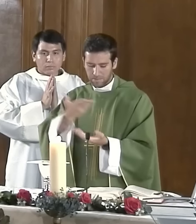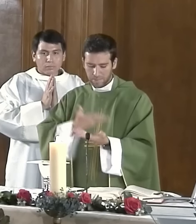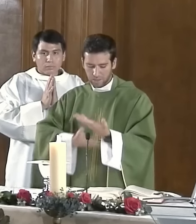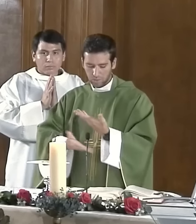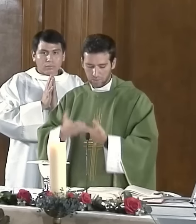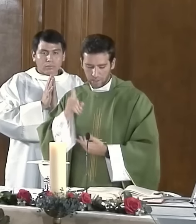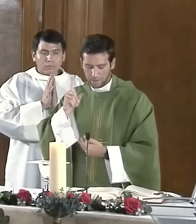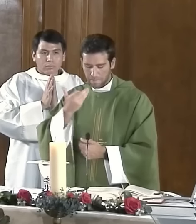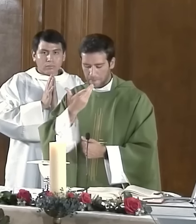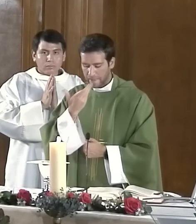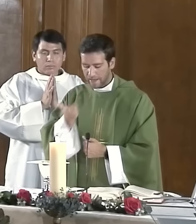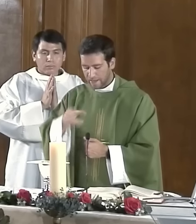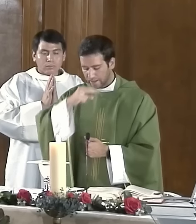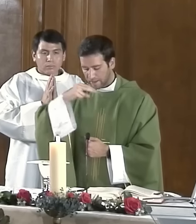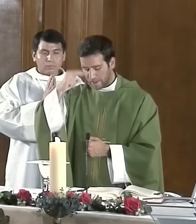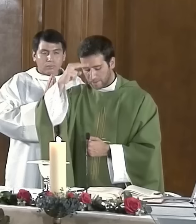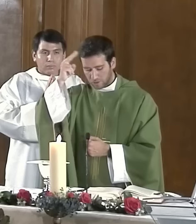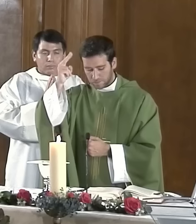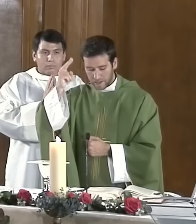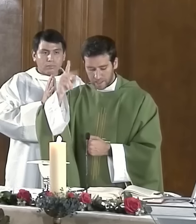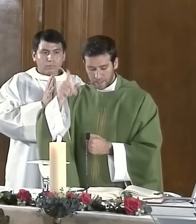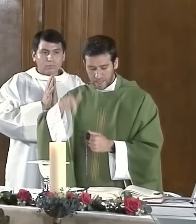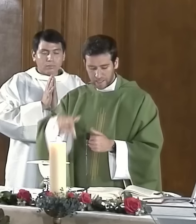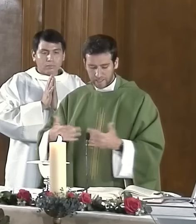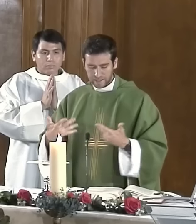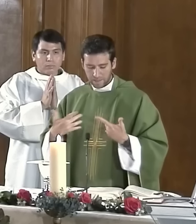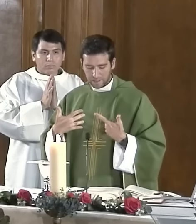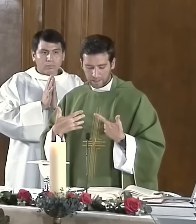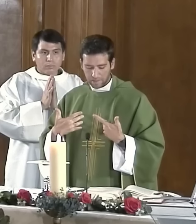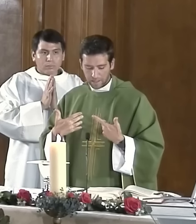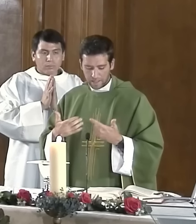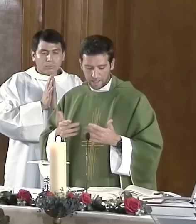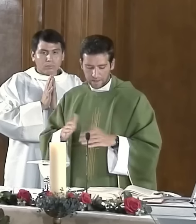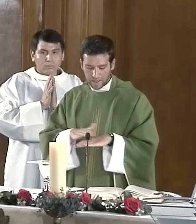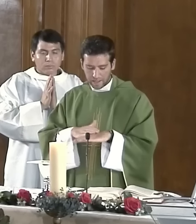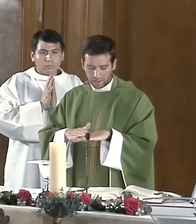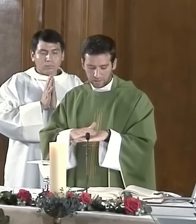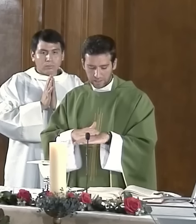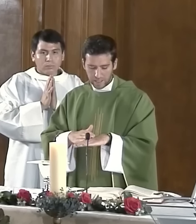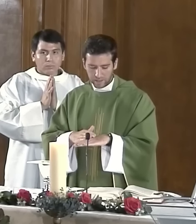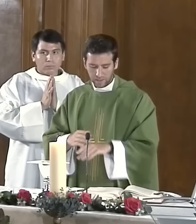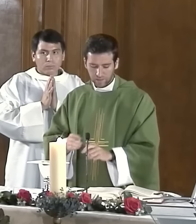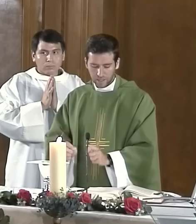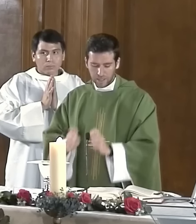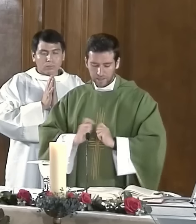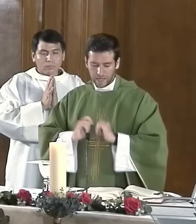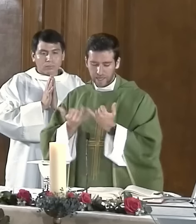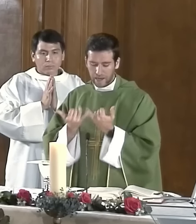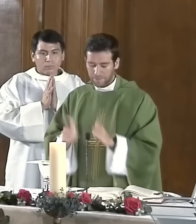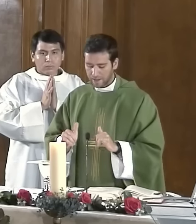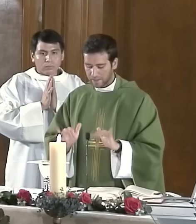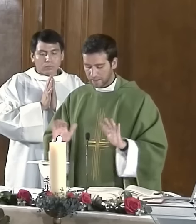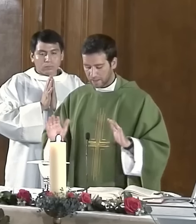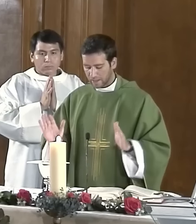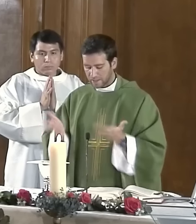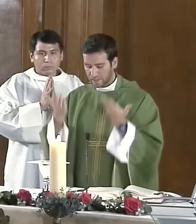tu ayuda. Te pedimos, Padre, que esta víctima de reconciliación traiga la paz y la